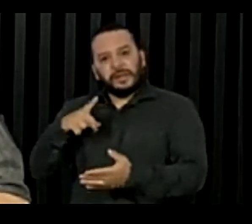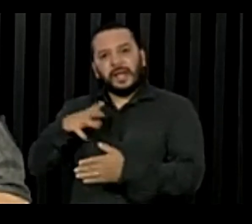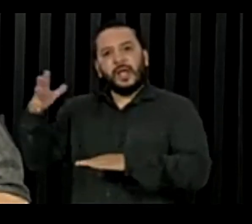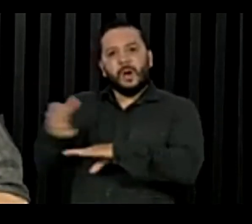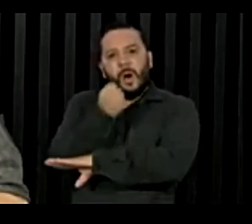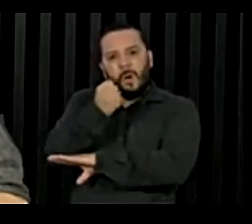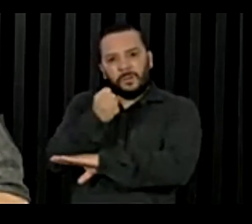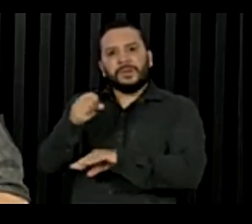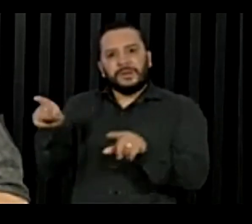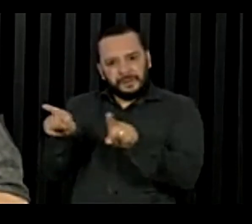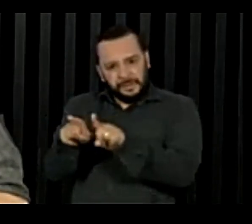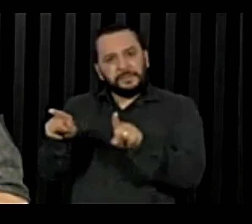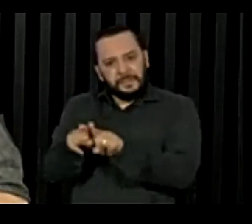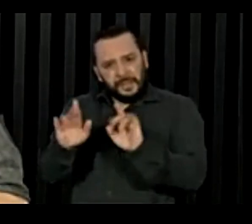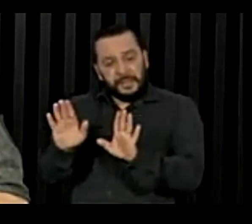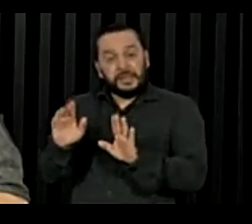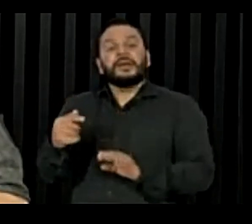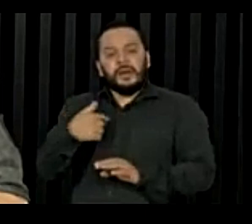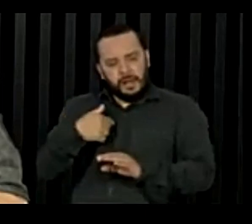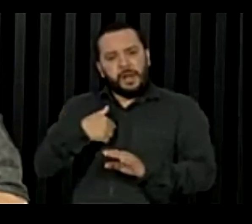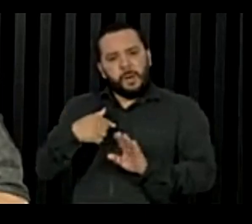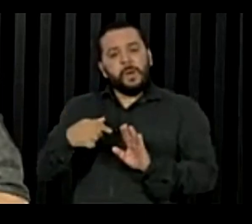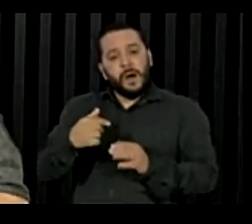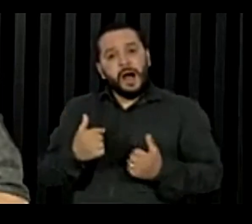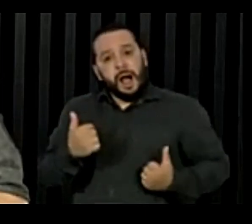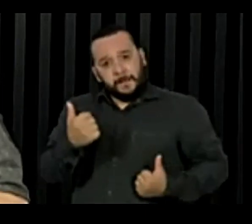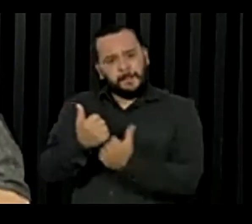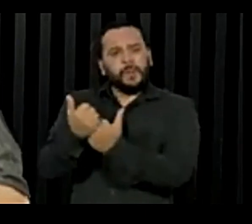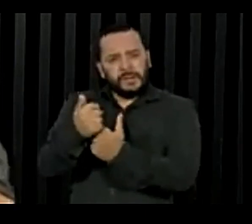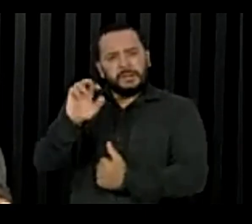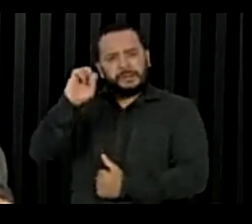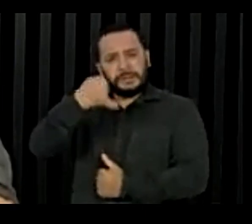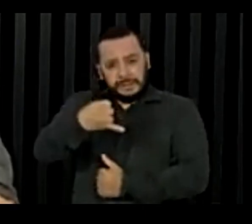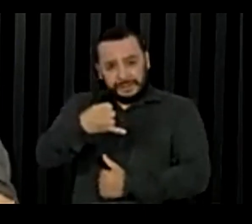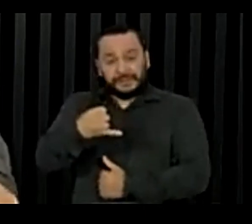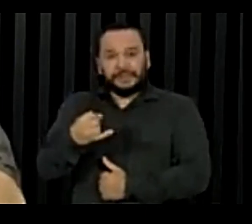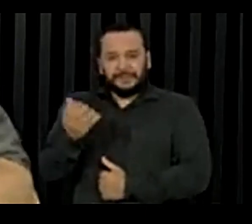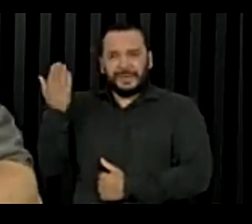a minha colaboração, embora fosse nada comparável com a força que eu tenho